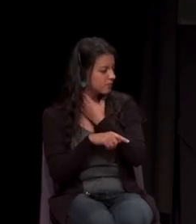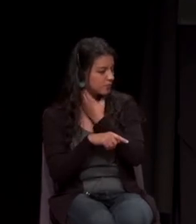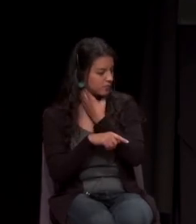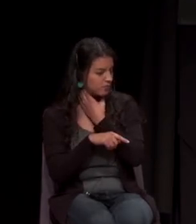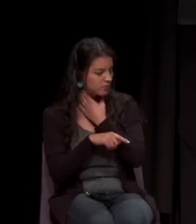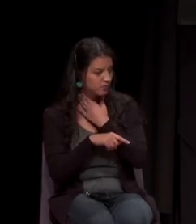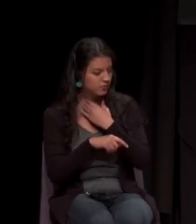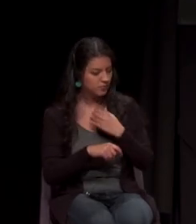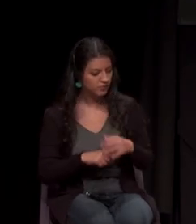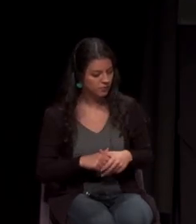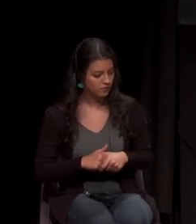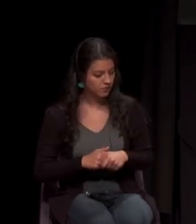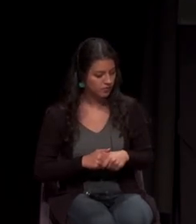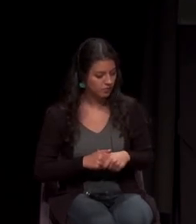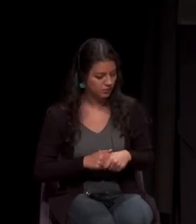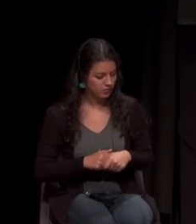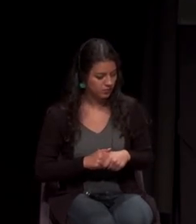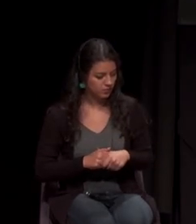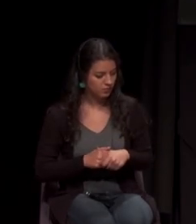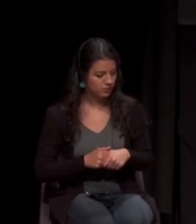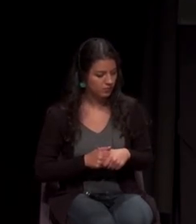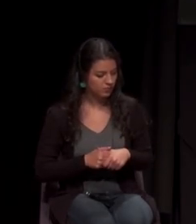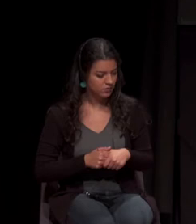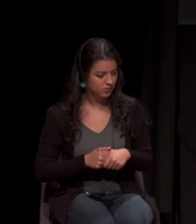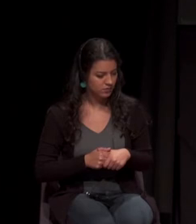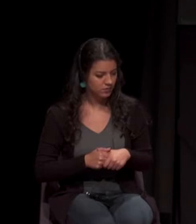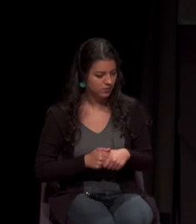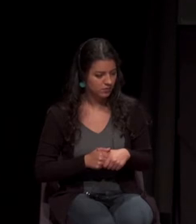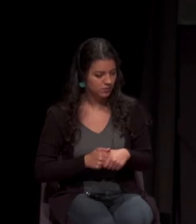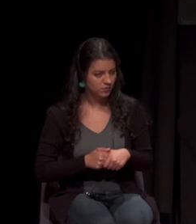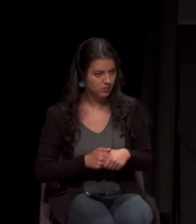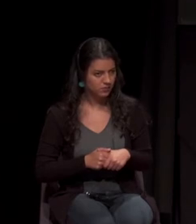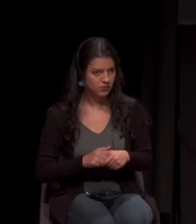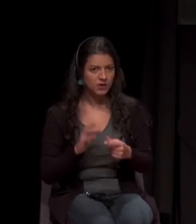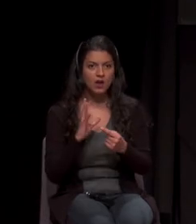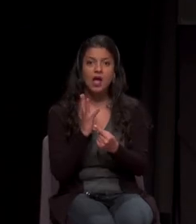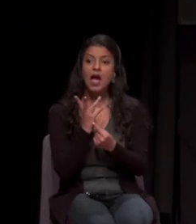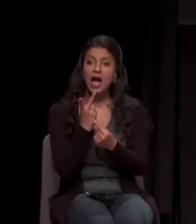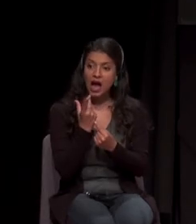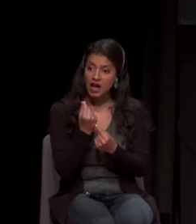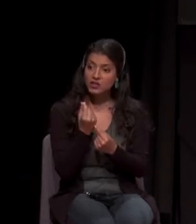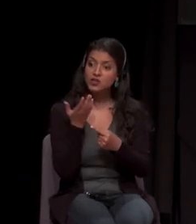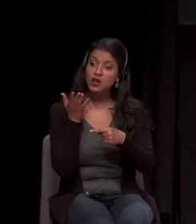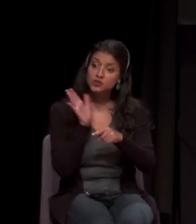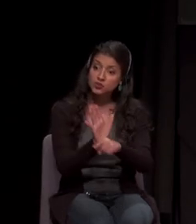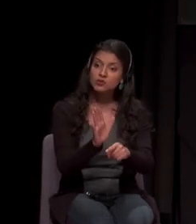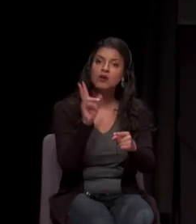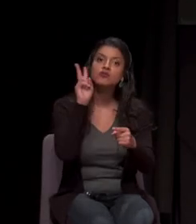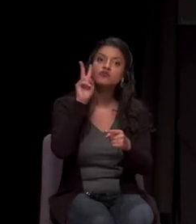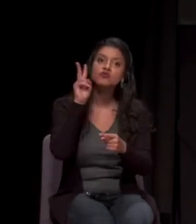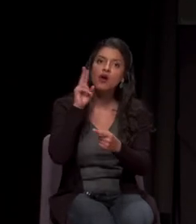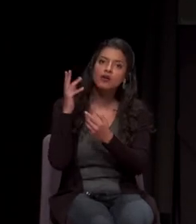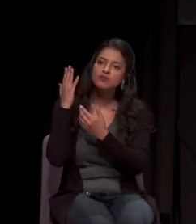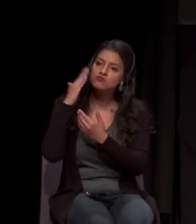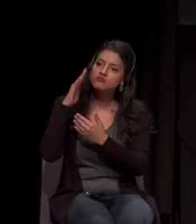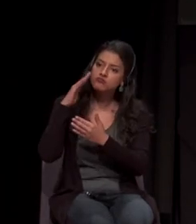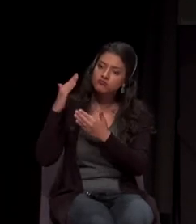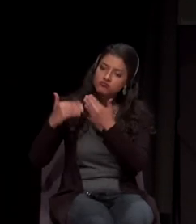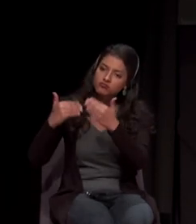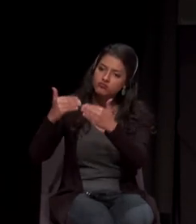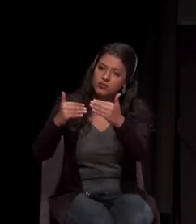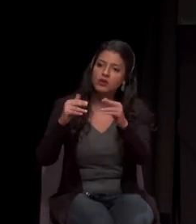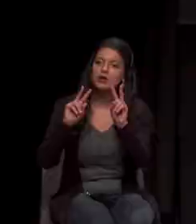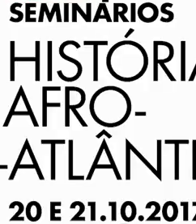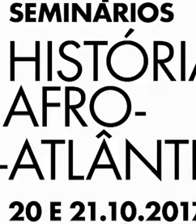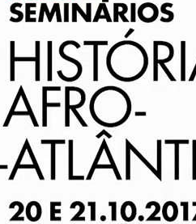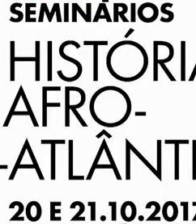Outra pergunta é como a arte pode ajudar a repensar a história, no sentido em que você falou sobre os